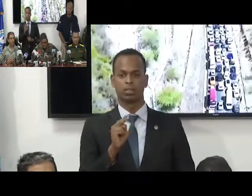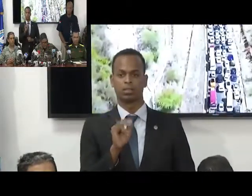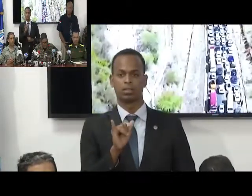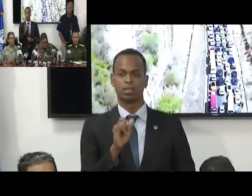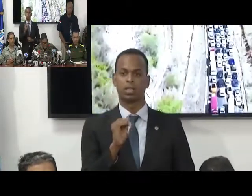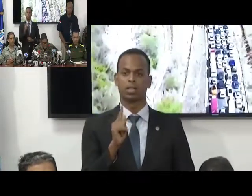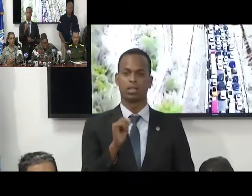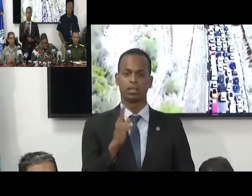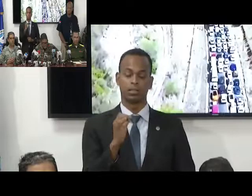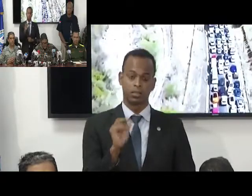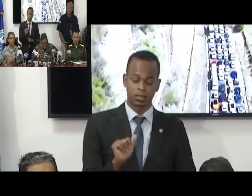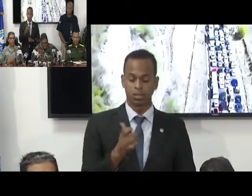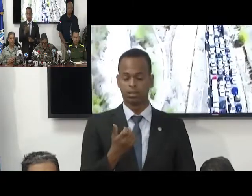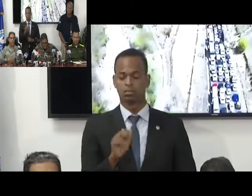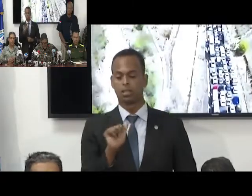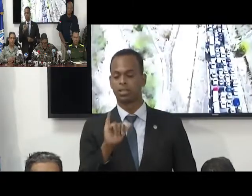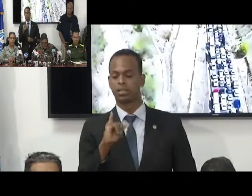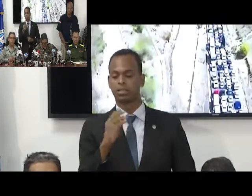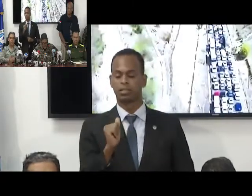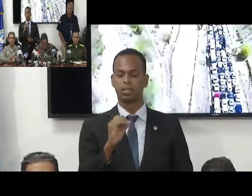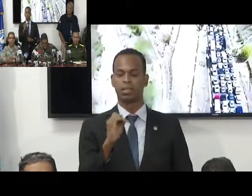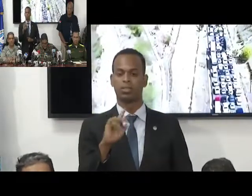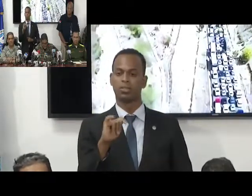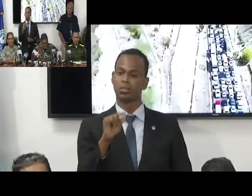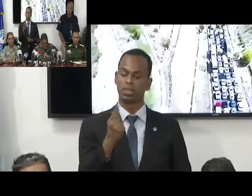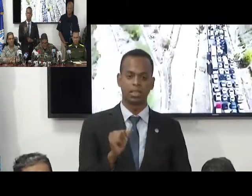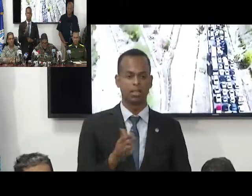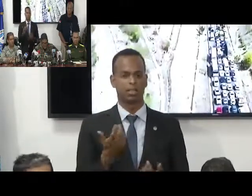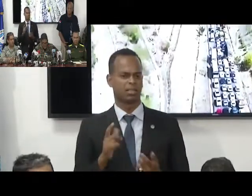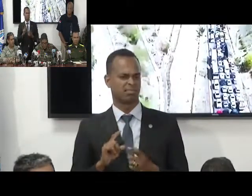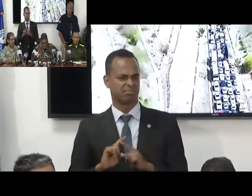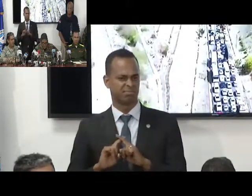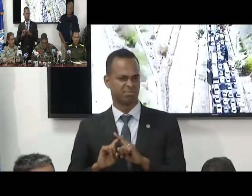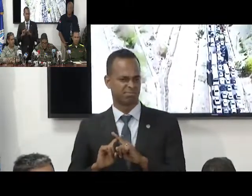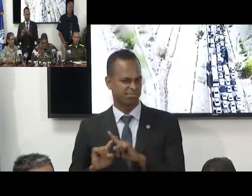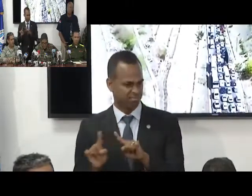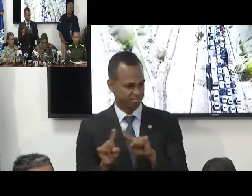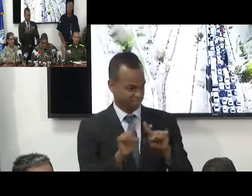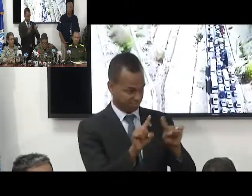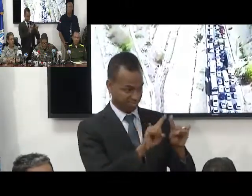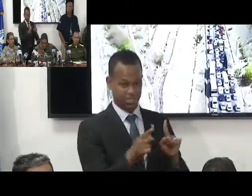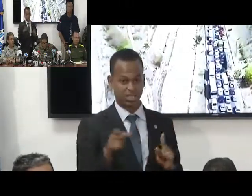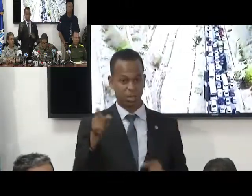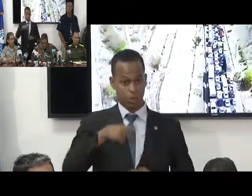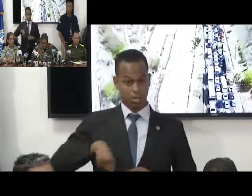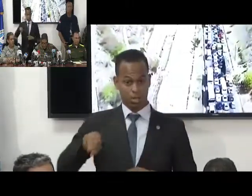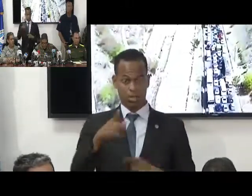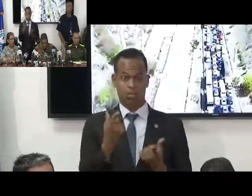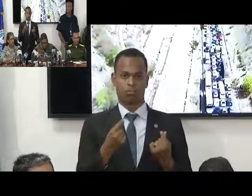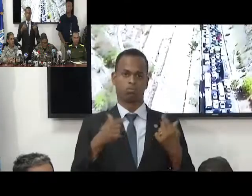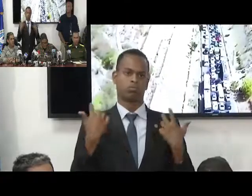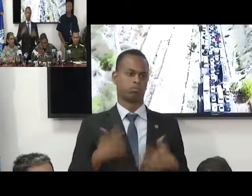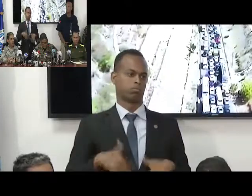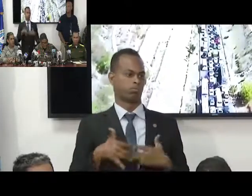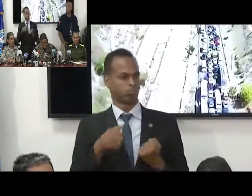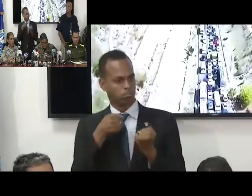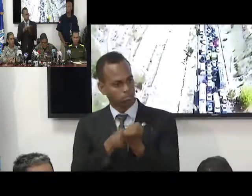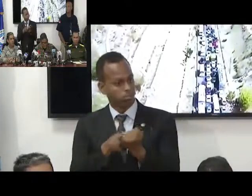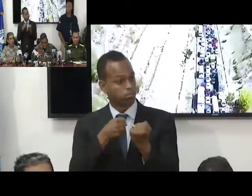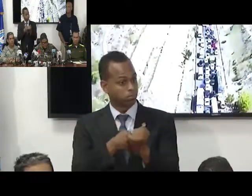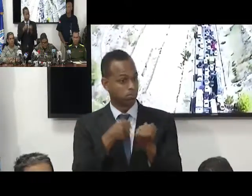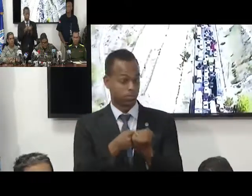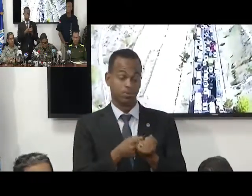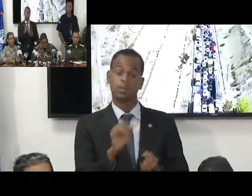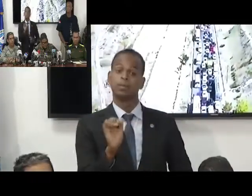Medina, Roberto Cavada, Alicia Ortega, Noticias SIN y Nuria Piera, que hicieron un inestimable aporte.